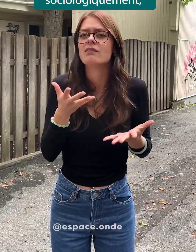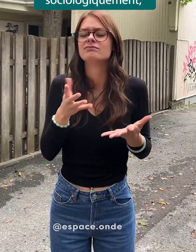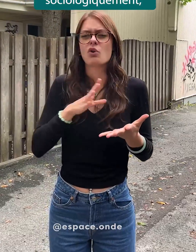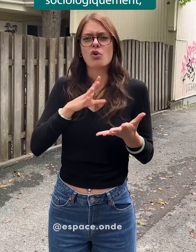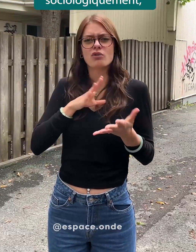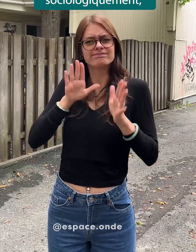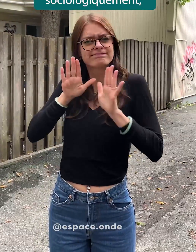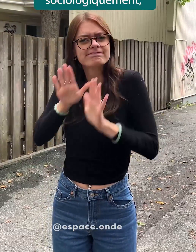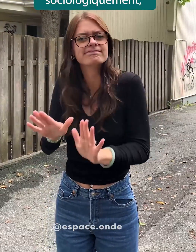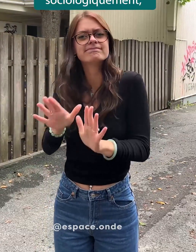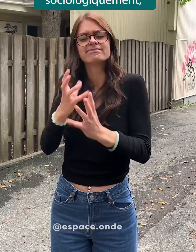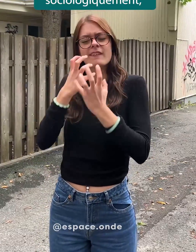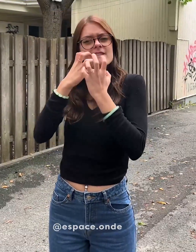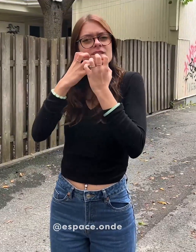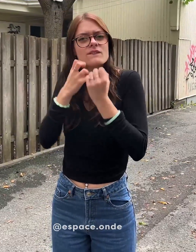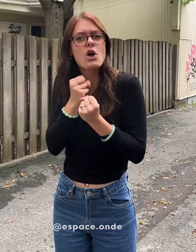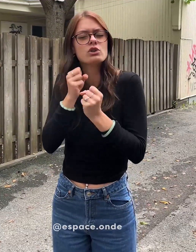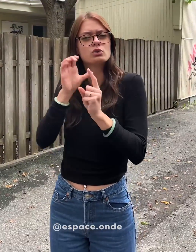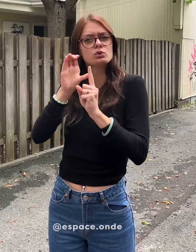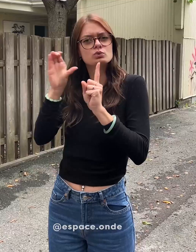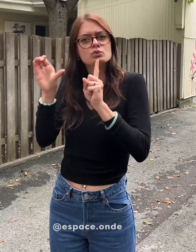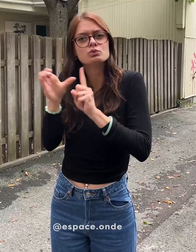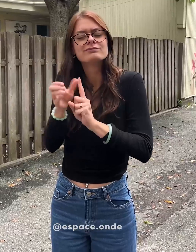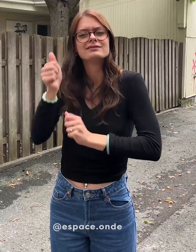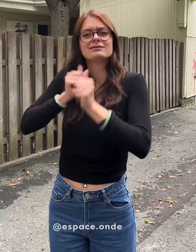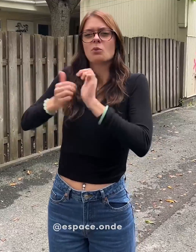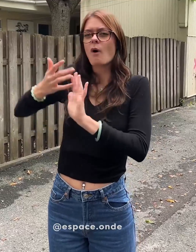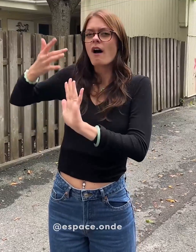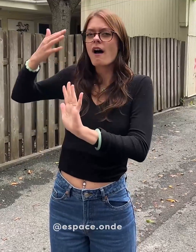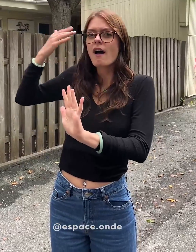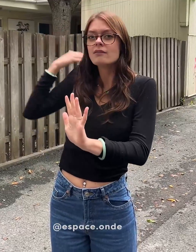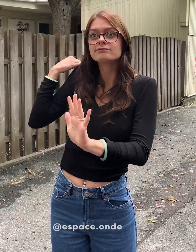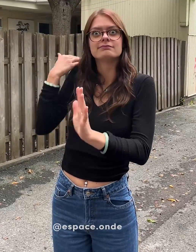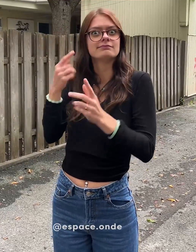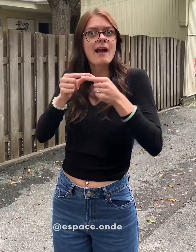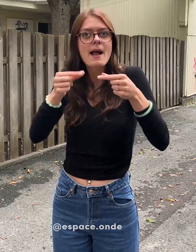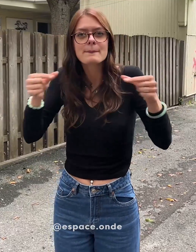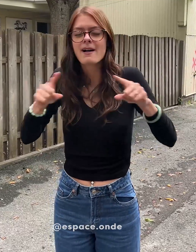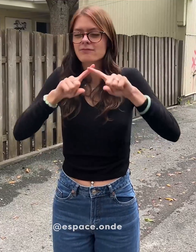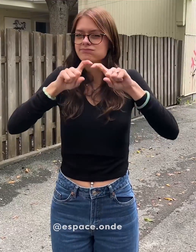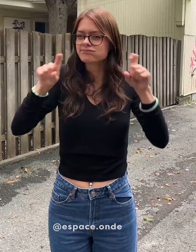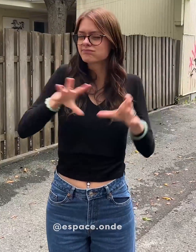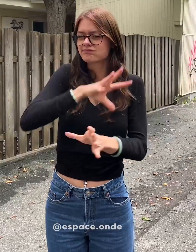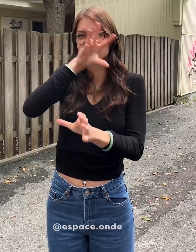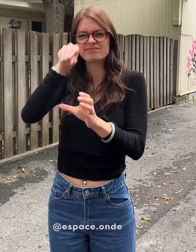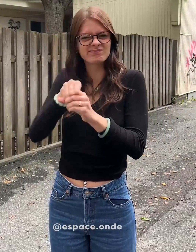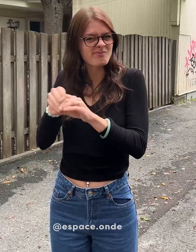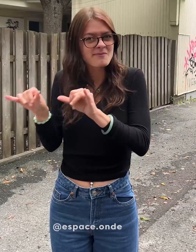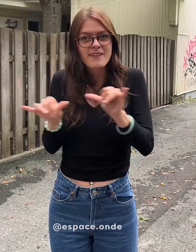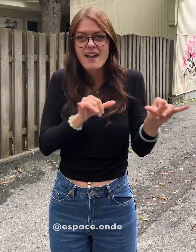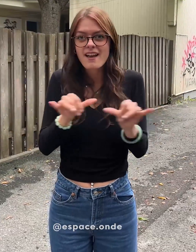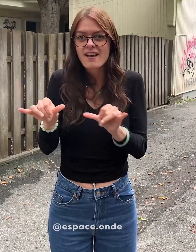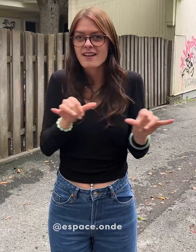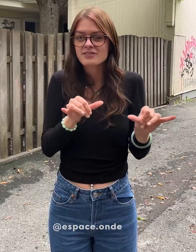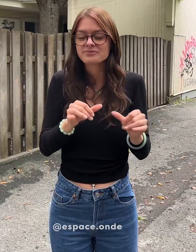soit sociologiquement, historiquement ou grammaticalement parlant. Tout comme les langues orales.